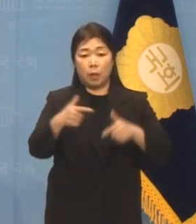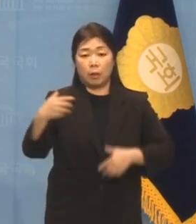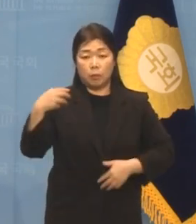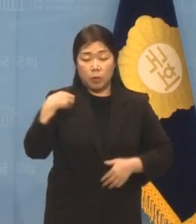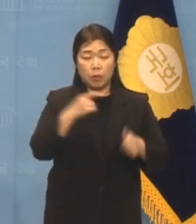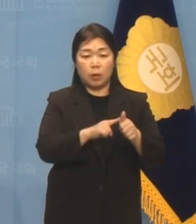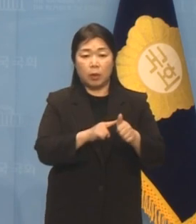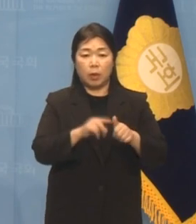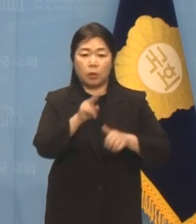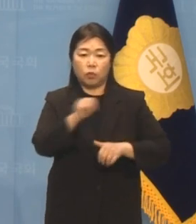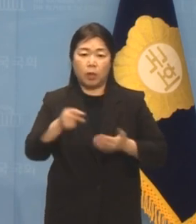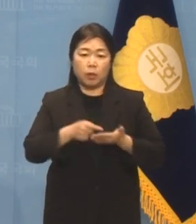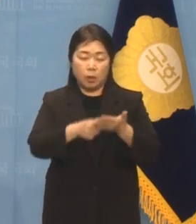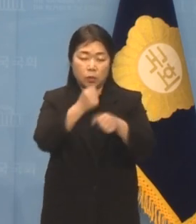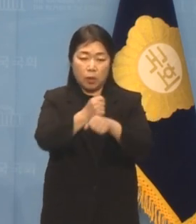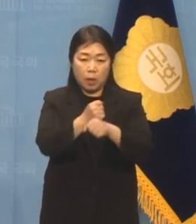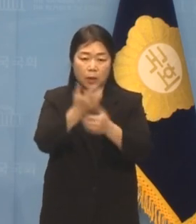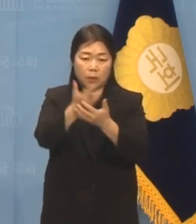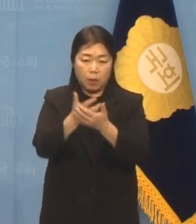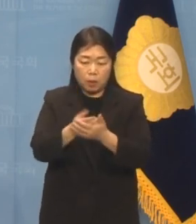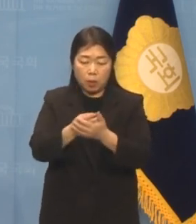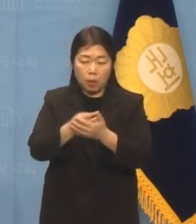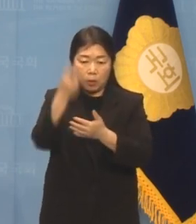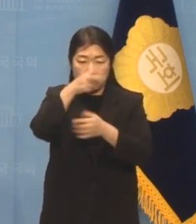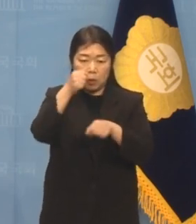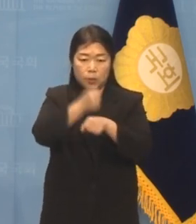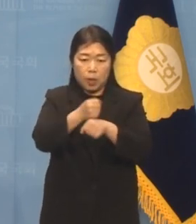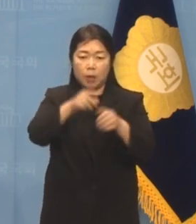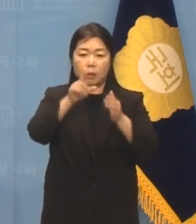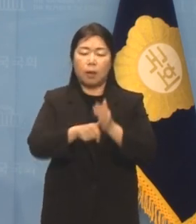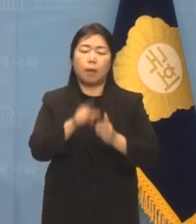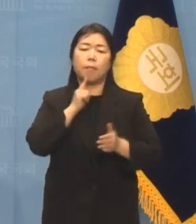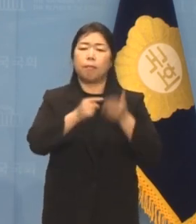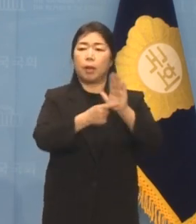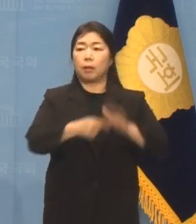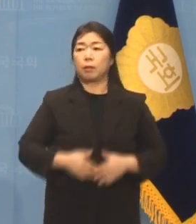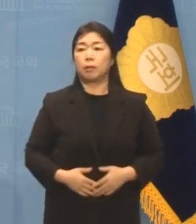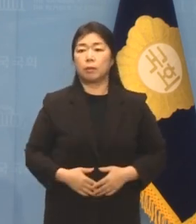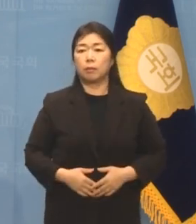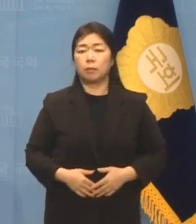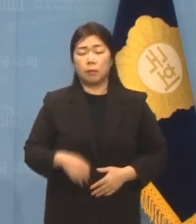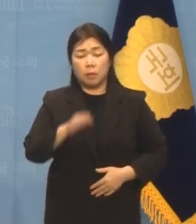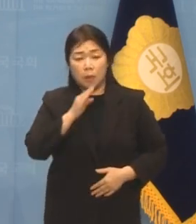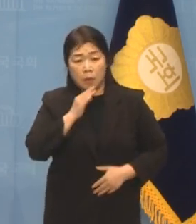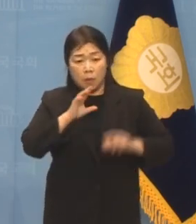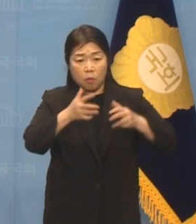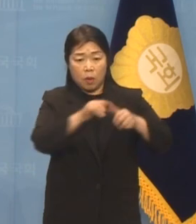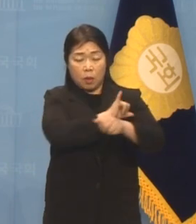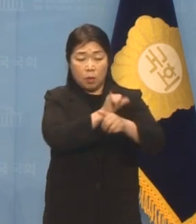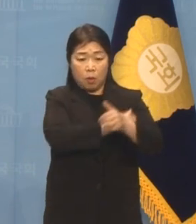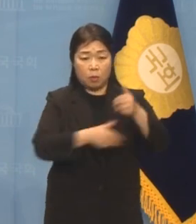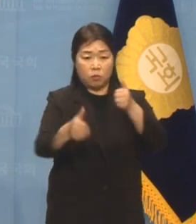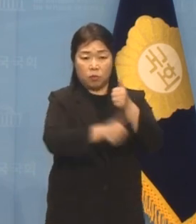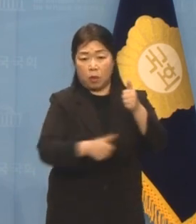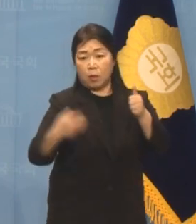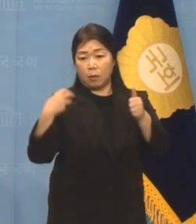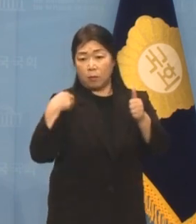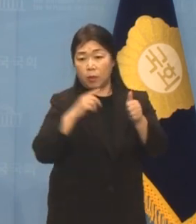발언이라고 합니다 국가 인권이 상임위원이 한 마리라고 믿을 수 없을 지경입니다